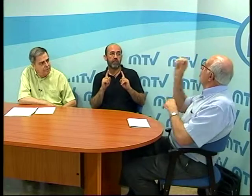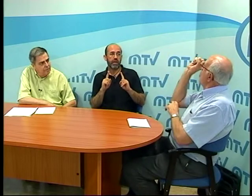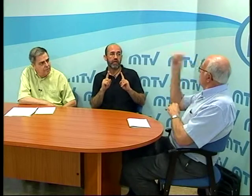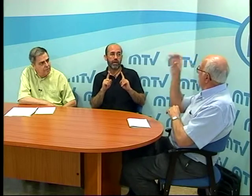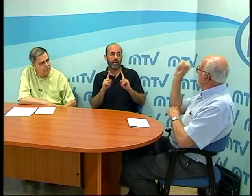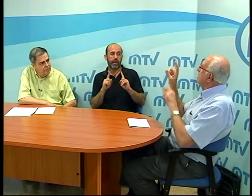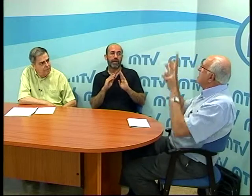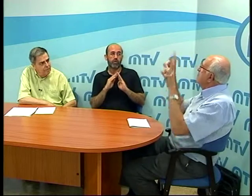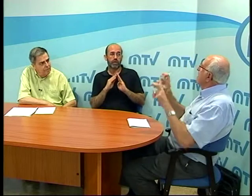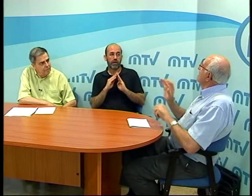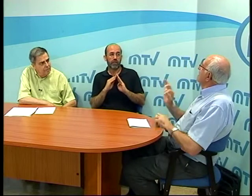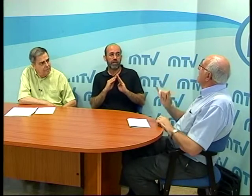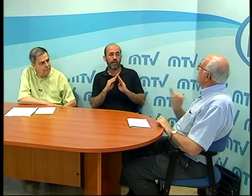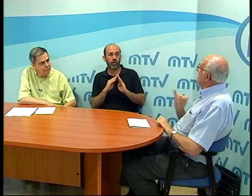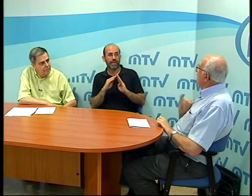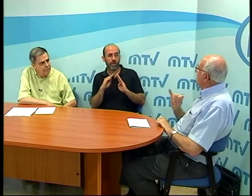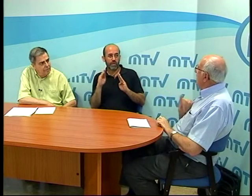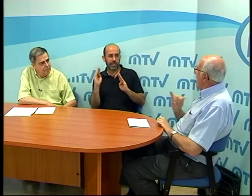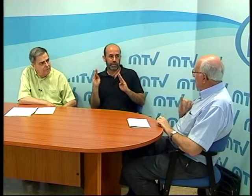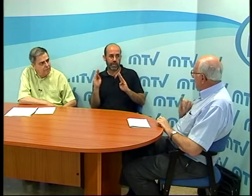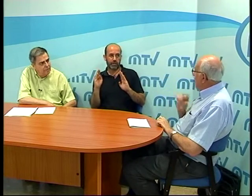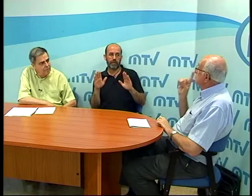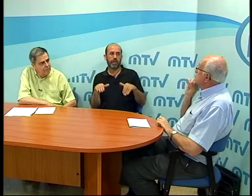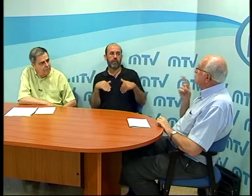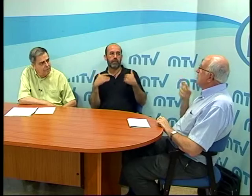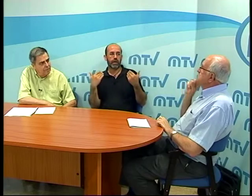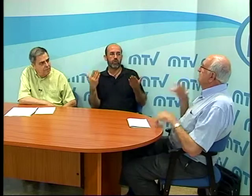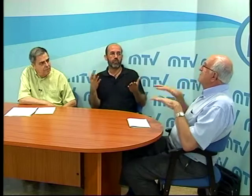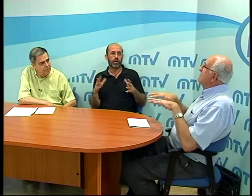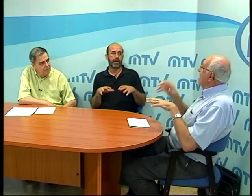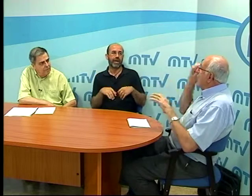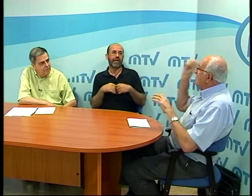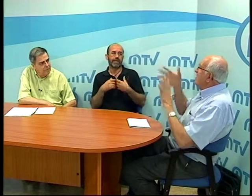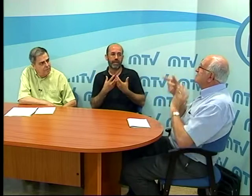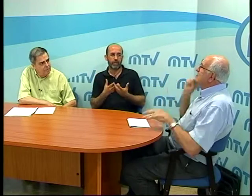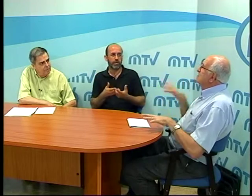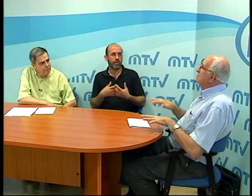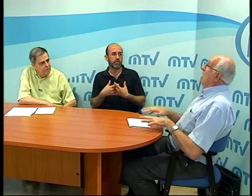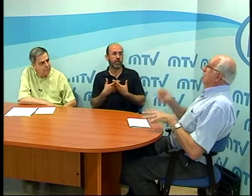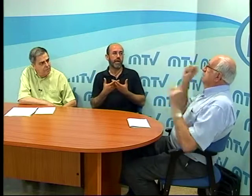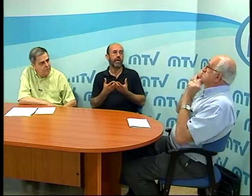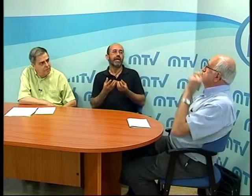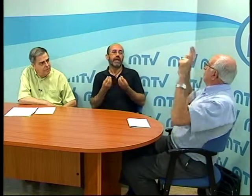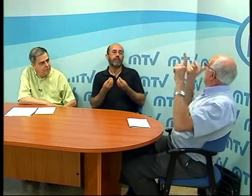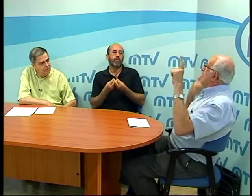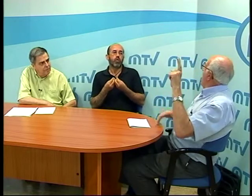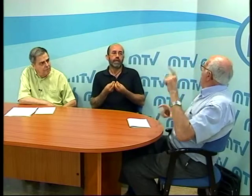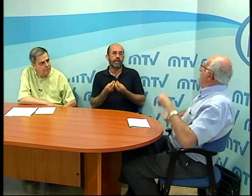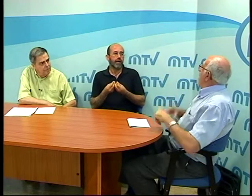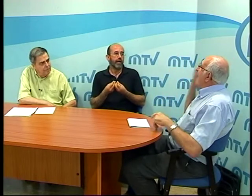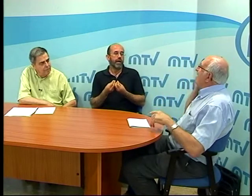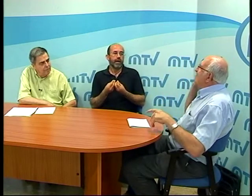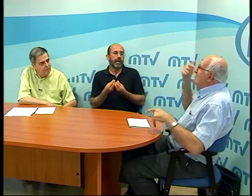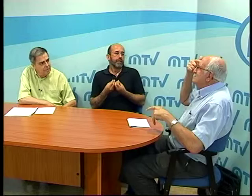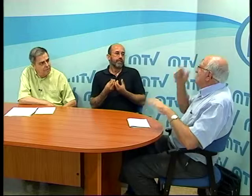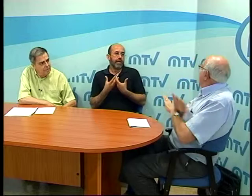una conferencia que duró esa conferencia durante una semana. Entonces empezaron a explicarnos un poco lo que es la identidad de personas sordas y ahí nos dimos